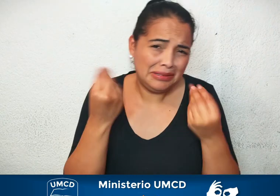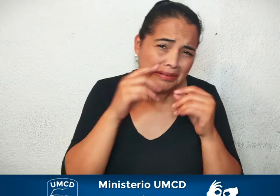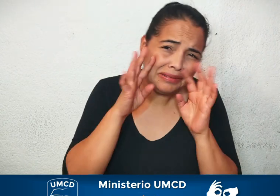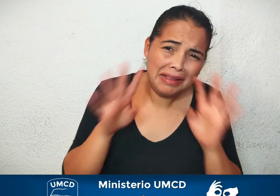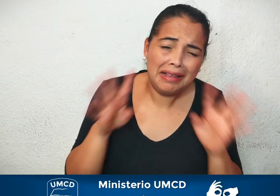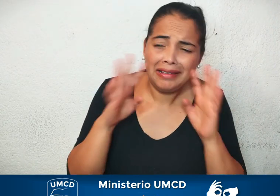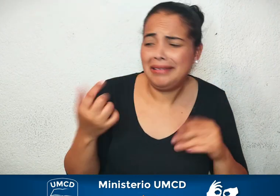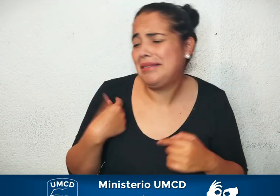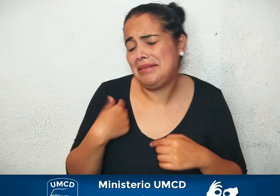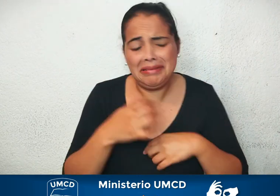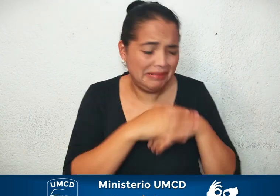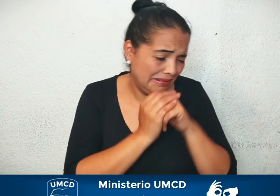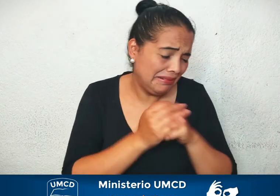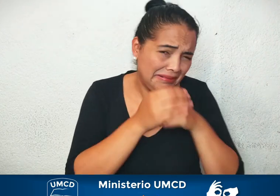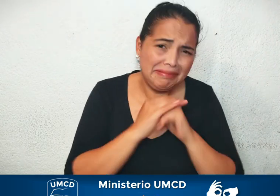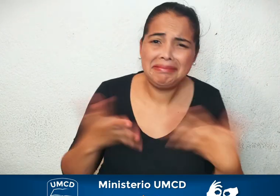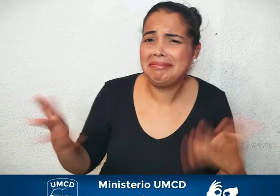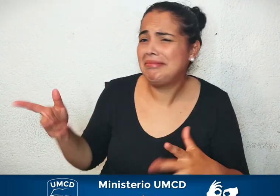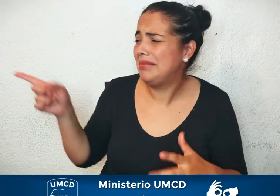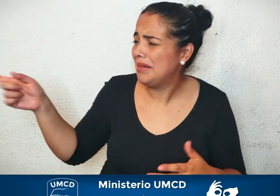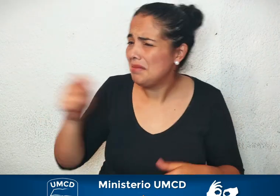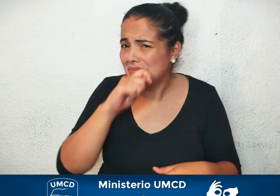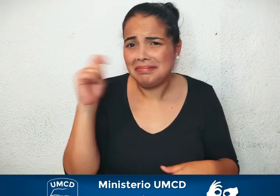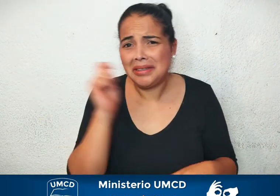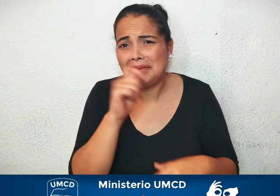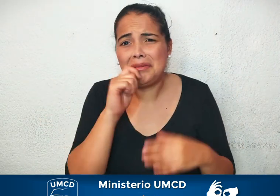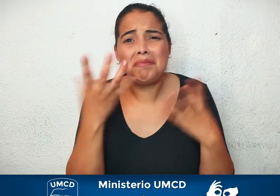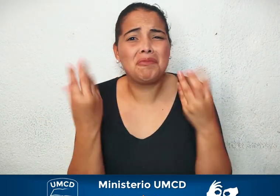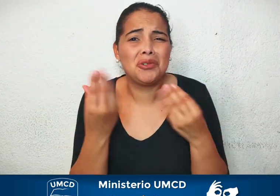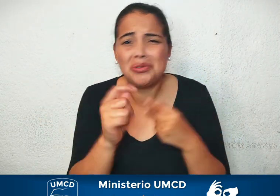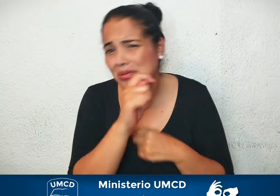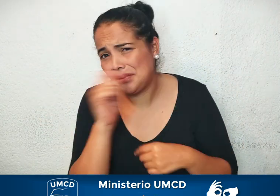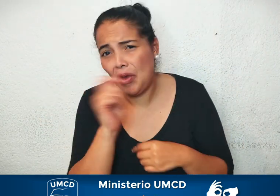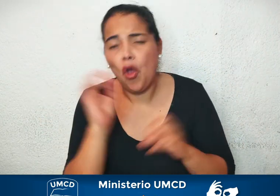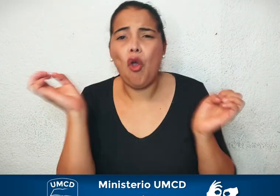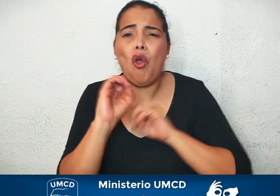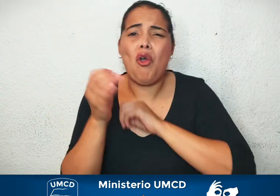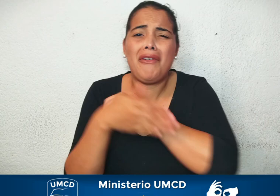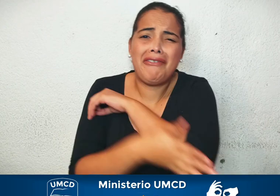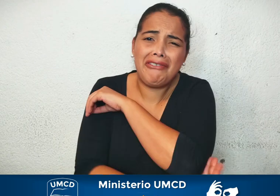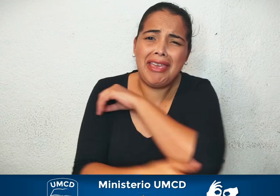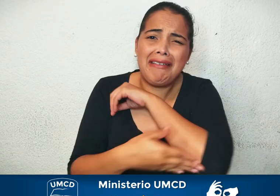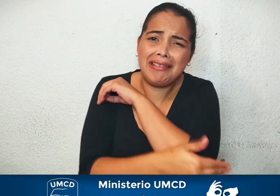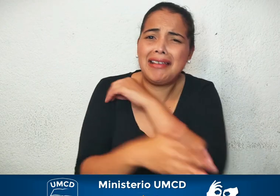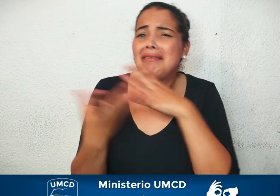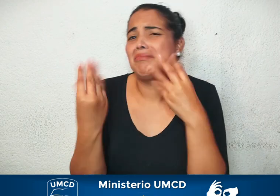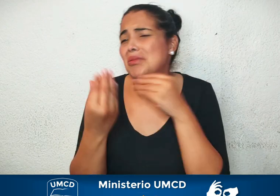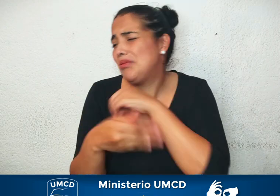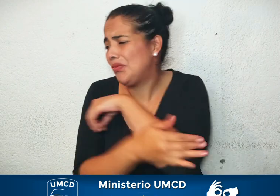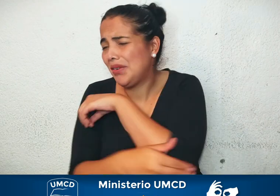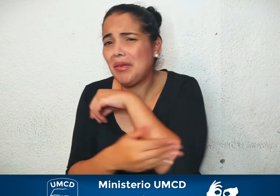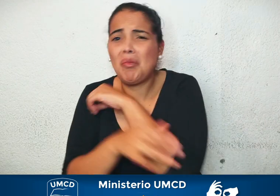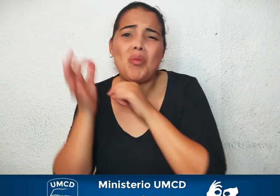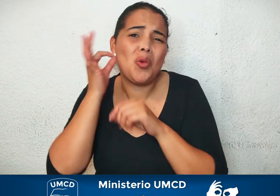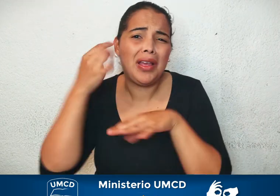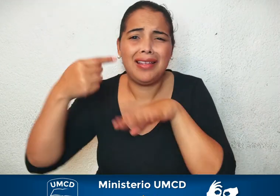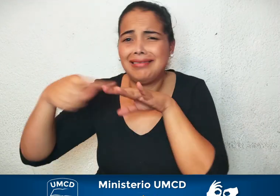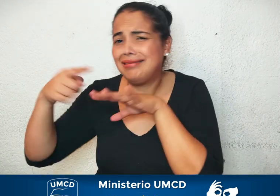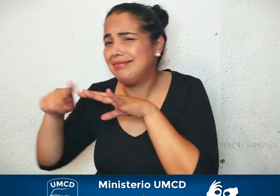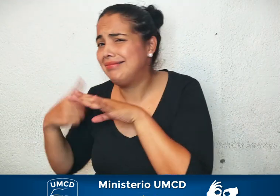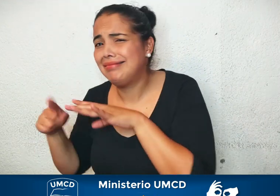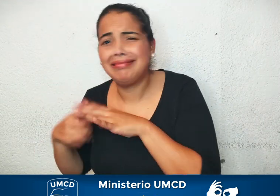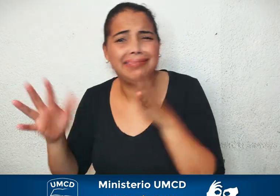persona y esa persona no cambia. Tal vez un hombre que se encuentra en adulterio y destruye a su